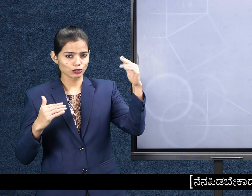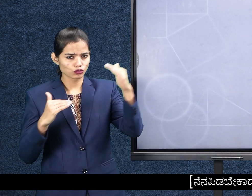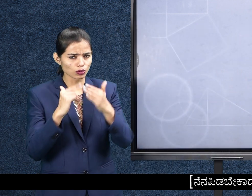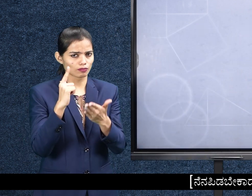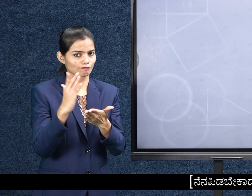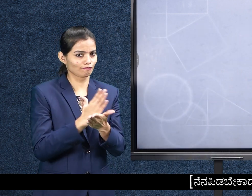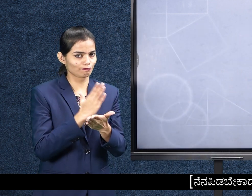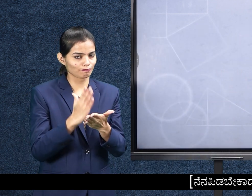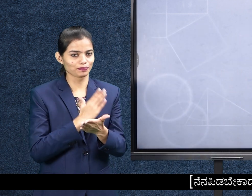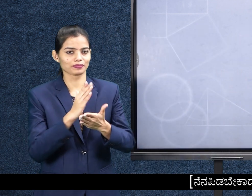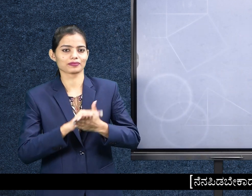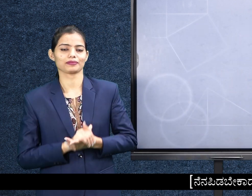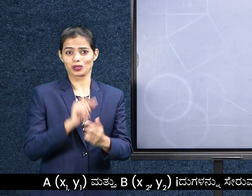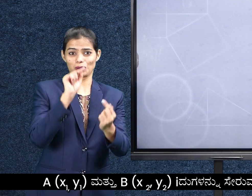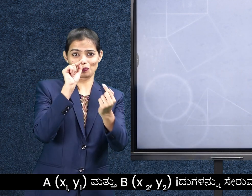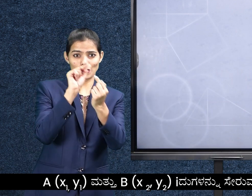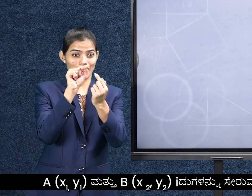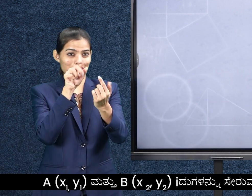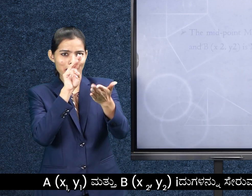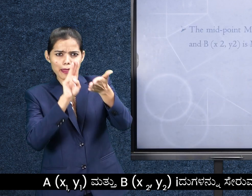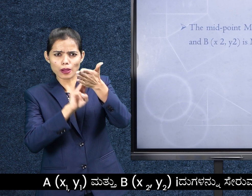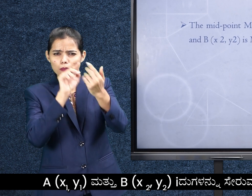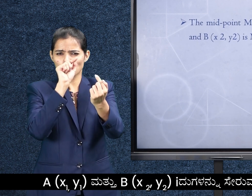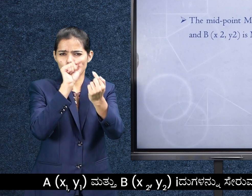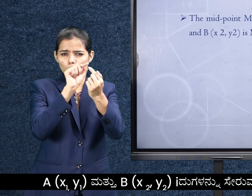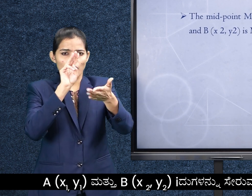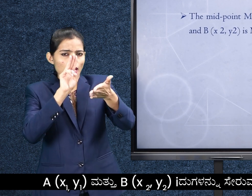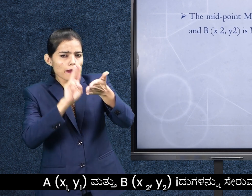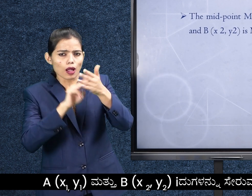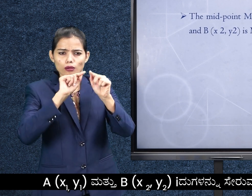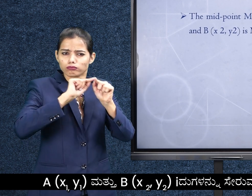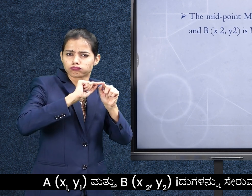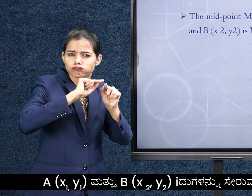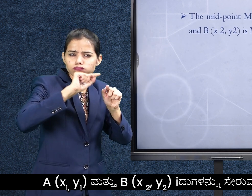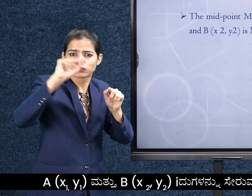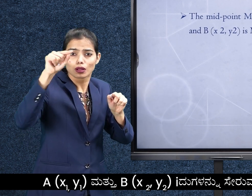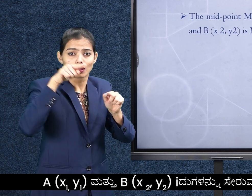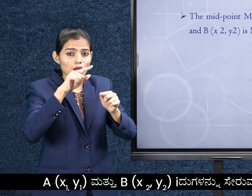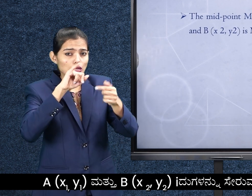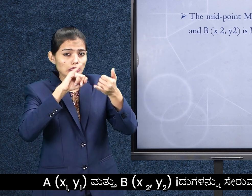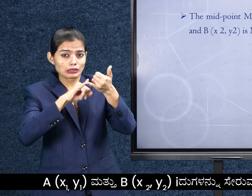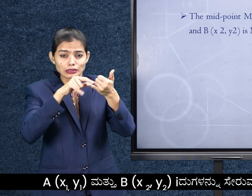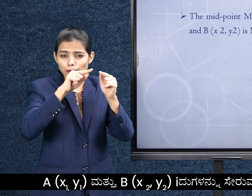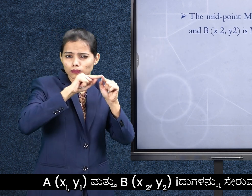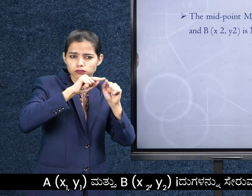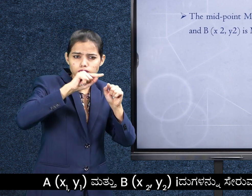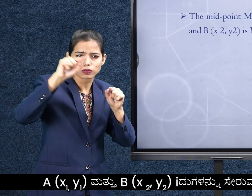ನೆನಪಿಡಬೇಕಾದ ಅಂಶಗಳು: A of x1, y1 ಮತ್ತು B of x2,